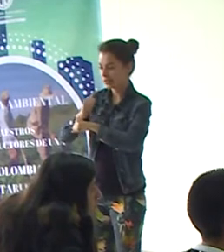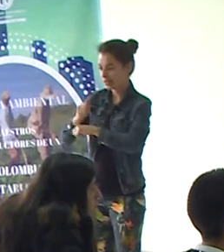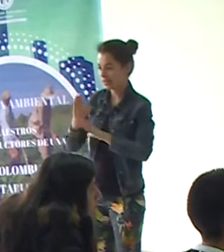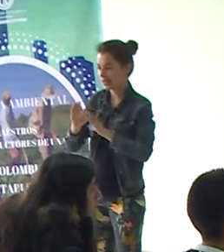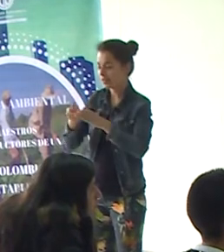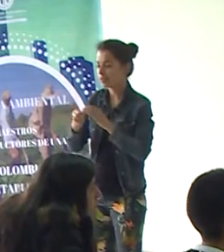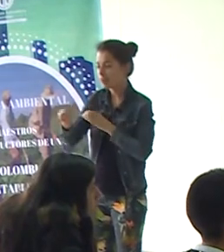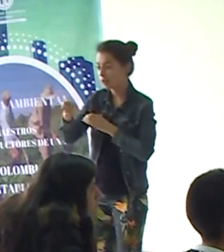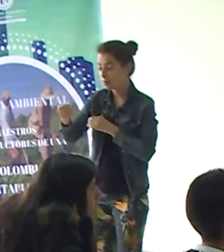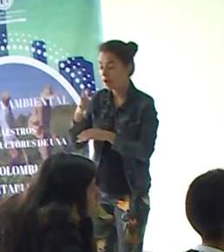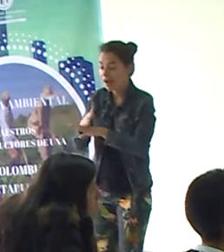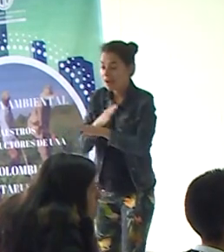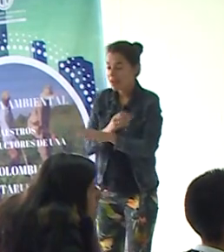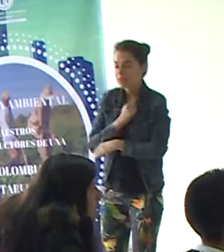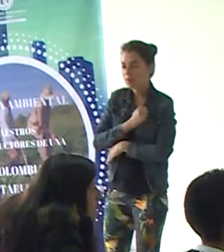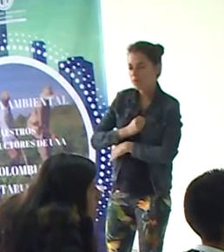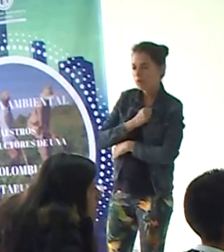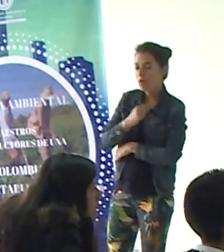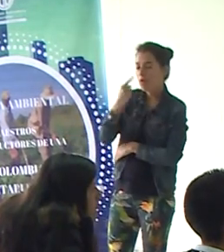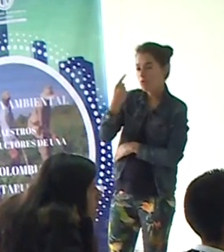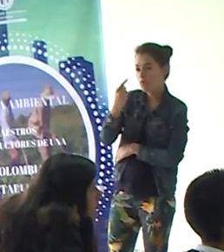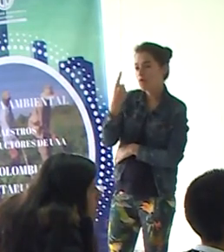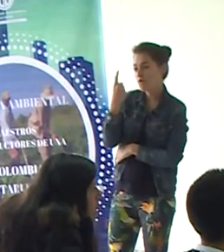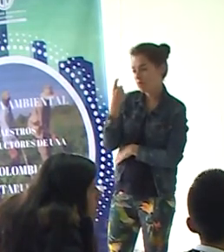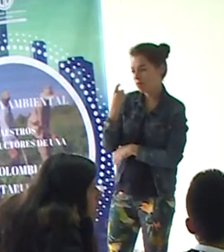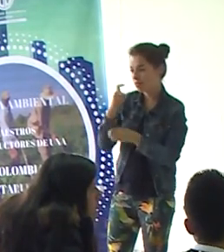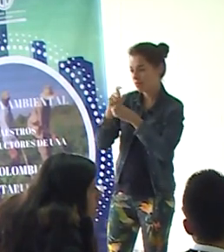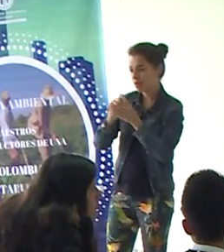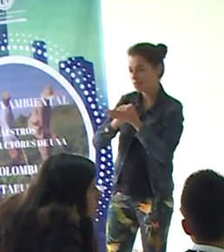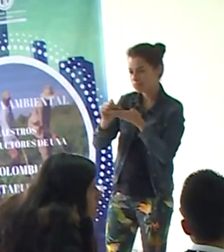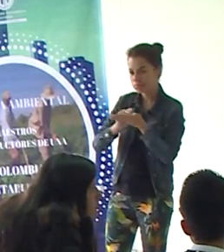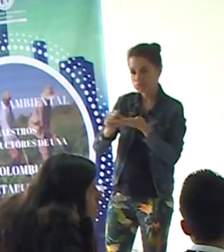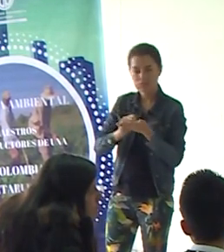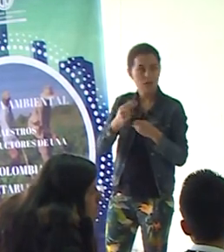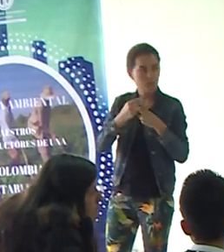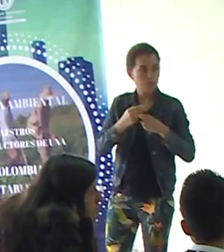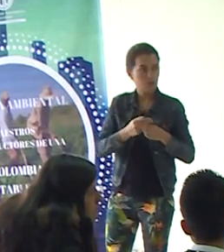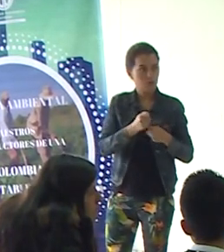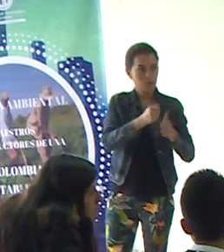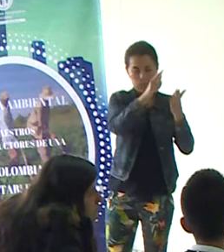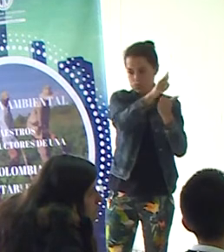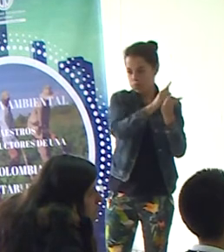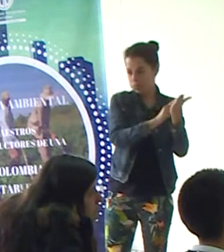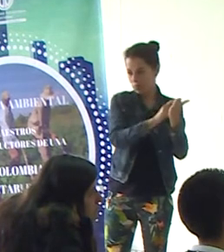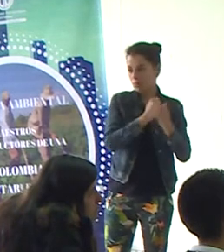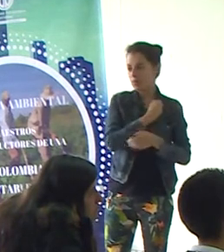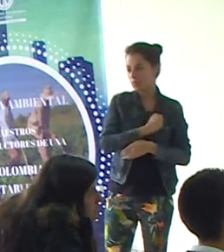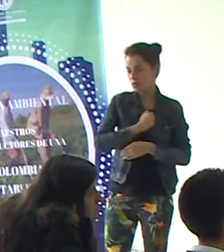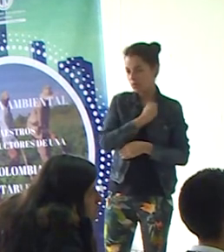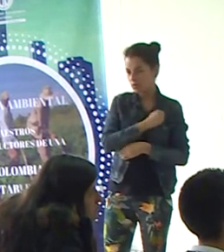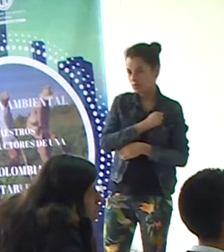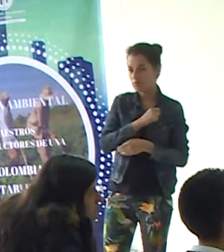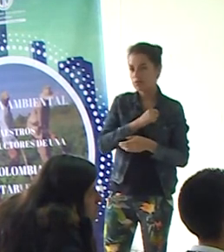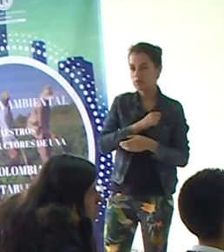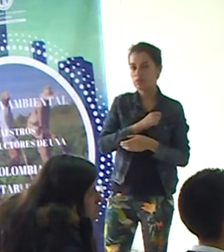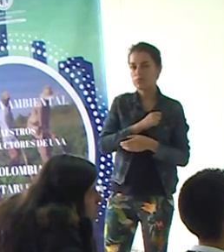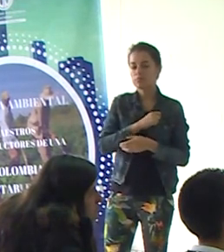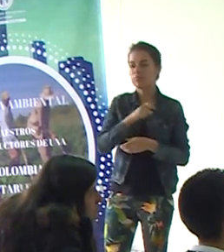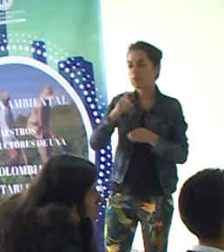las personas que todavía no se han registrado en esta lista y están inscritas por favor que se inscriban